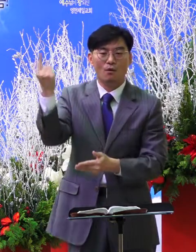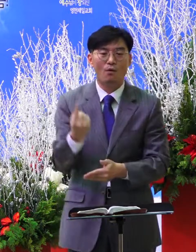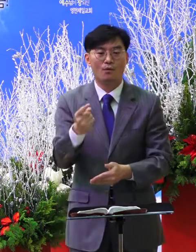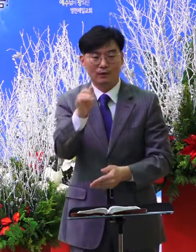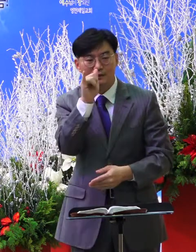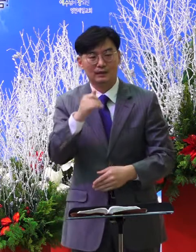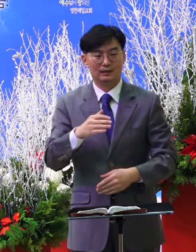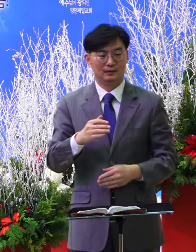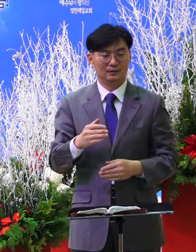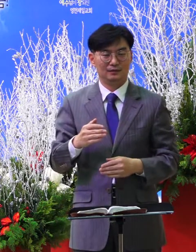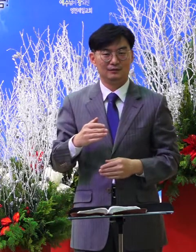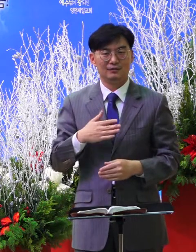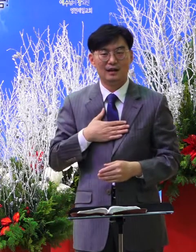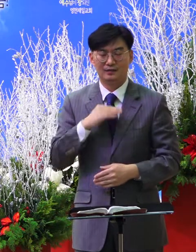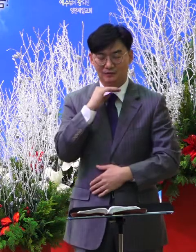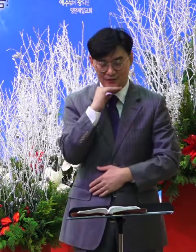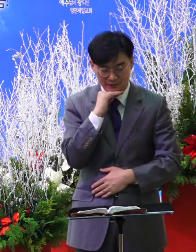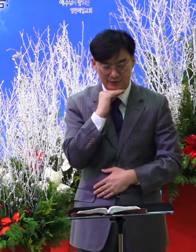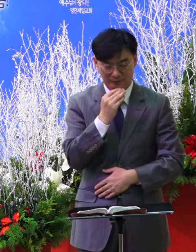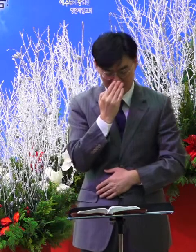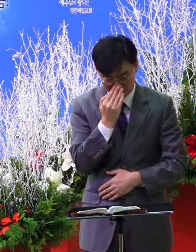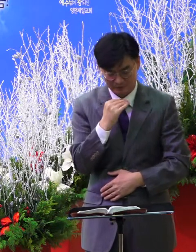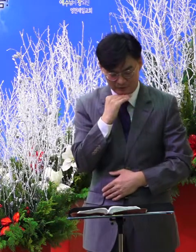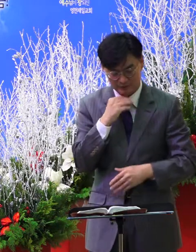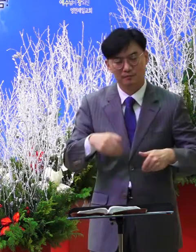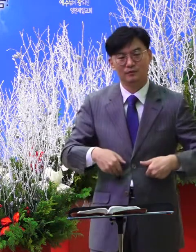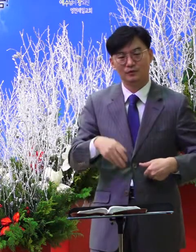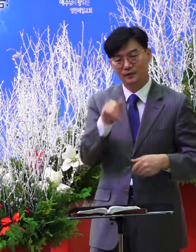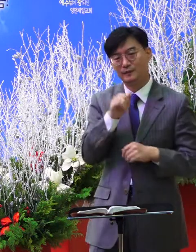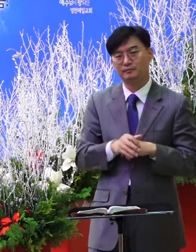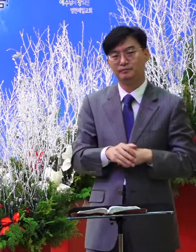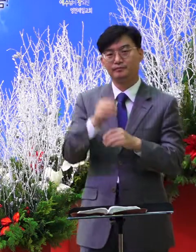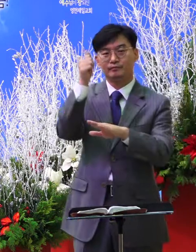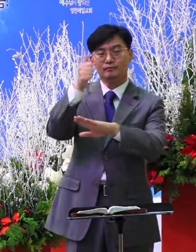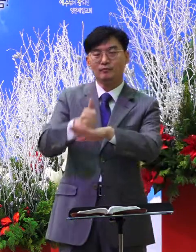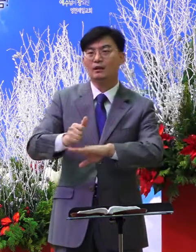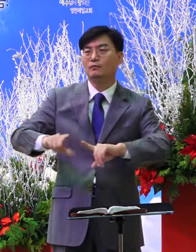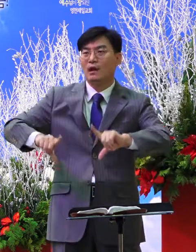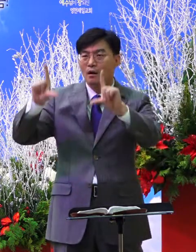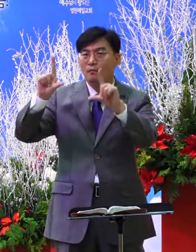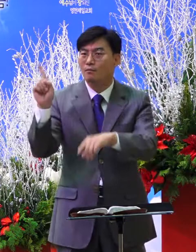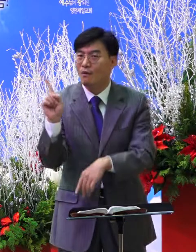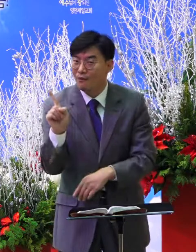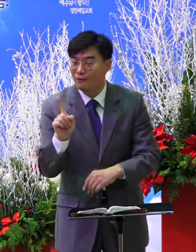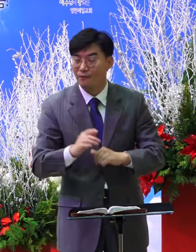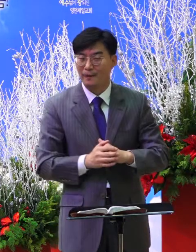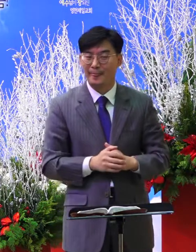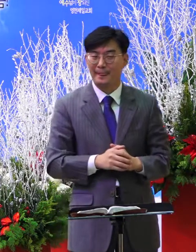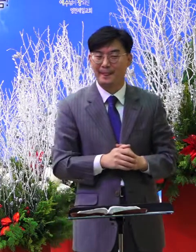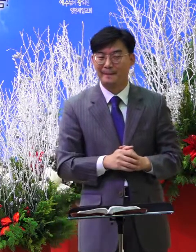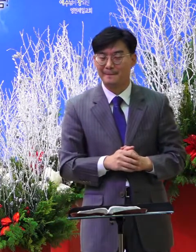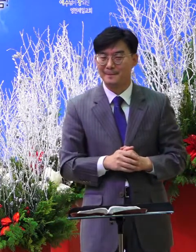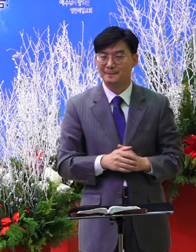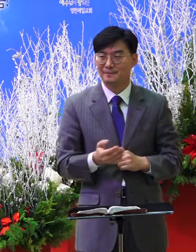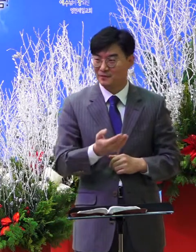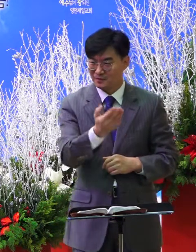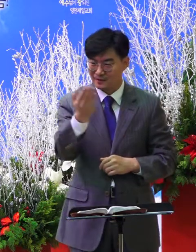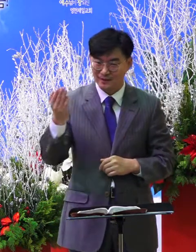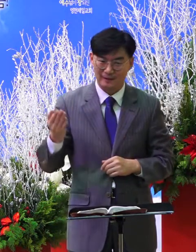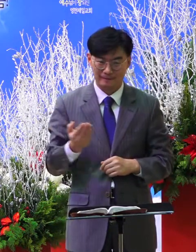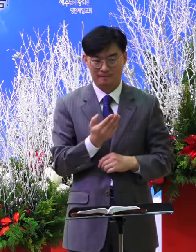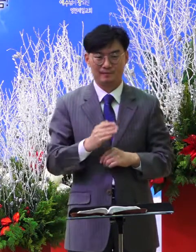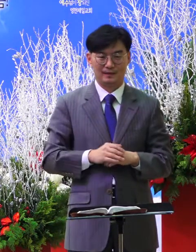인식하고 살면 그때를 준비할 수 있게 됩니다. 그때를 준비하는 삶을 살게 되죠. 저와 여러분 모두가 다